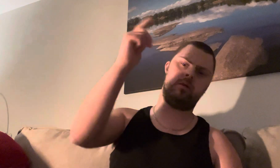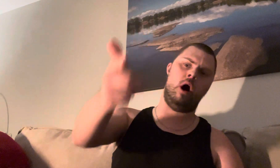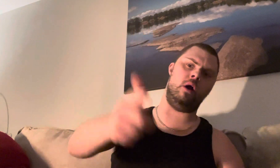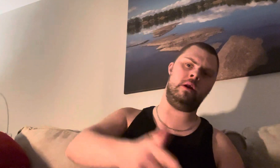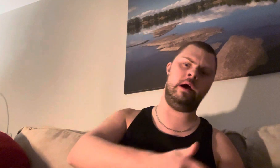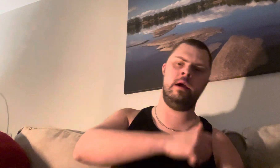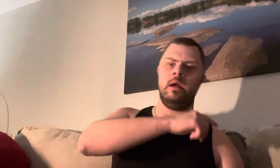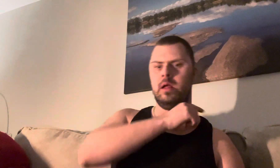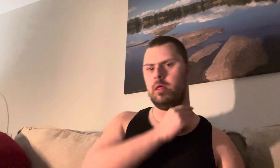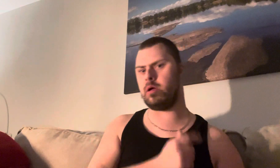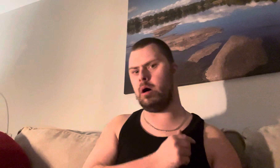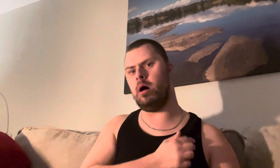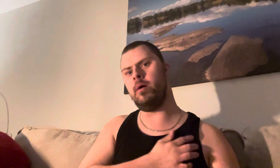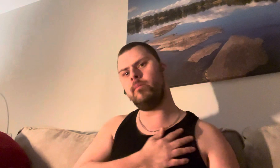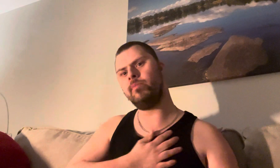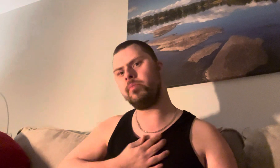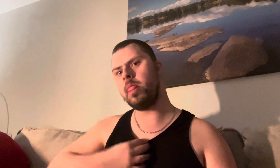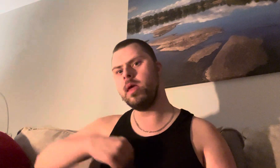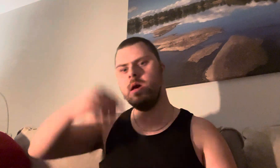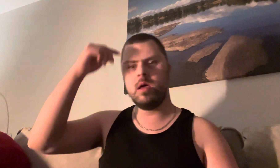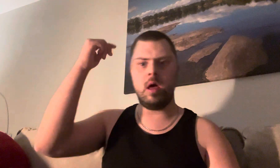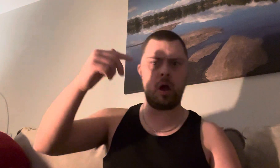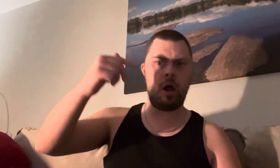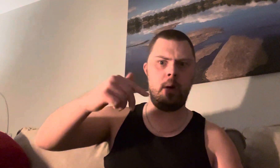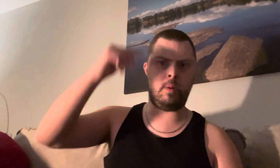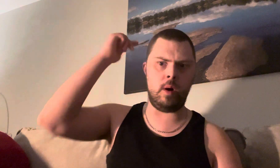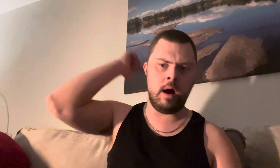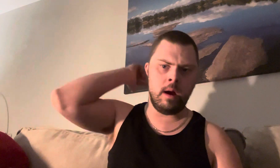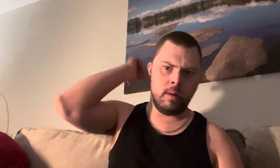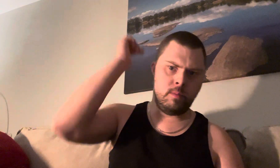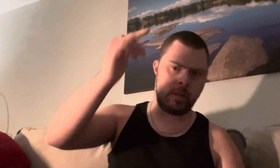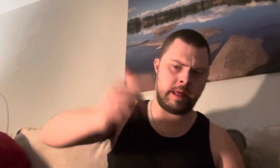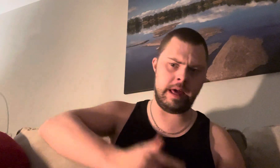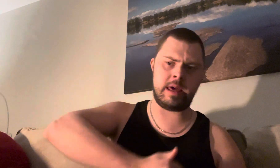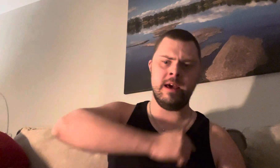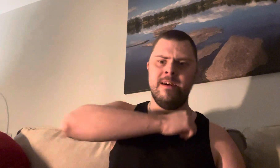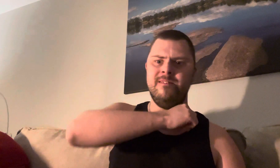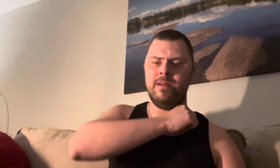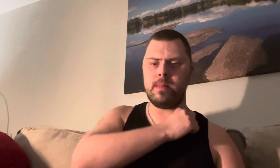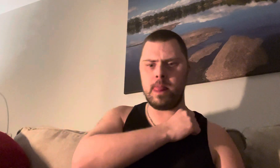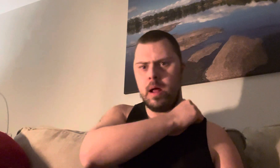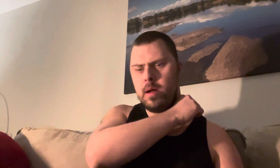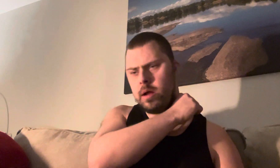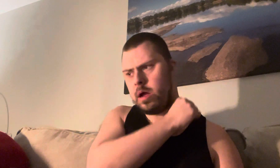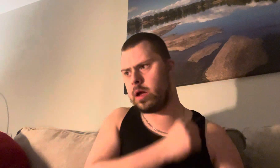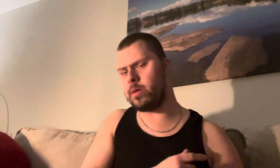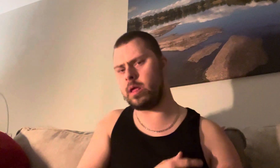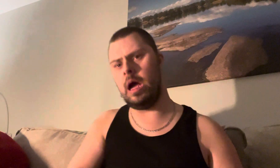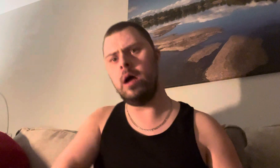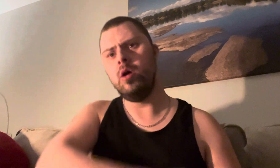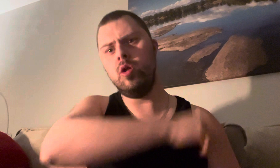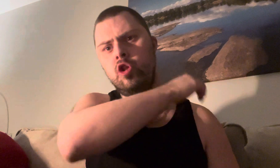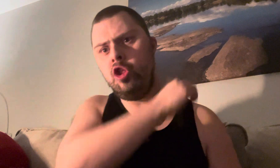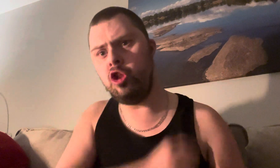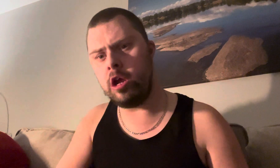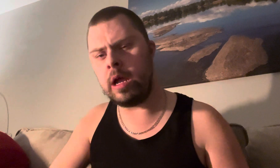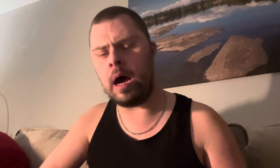tisdagsdagen ska jag göra på musik. Kan man säga